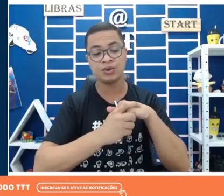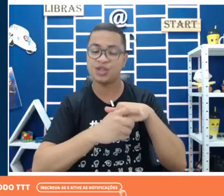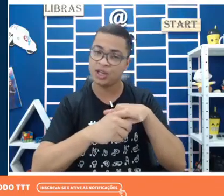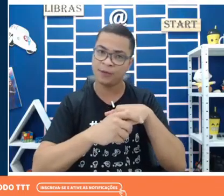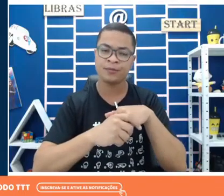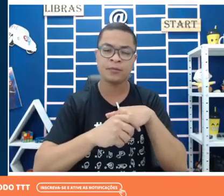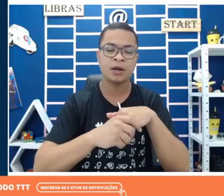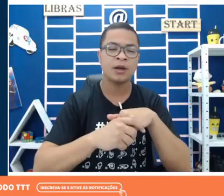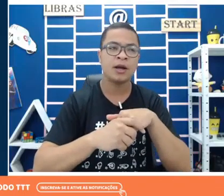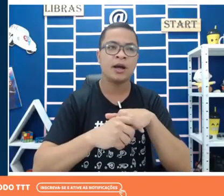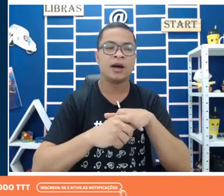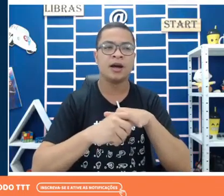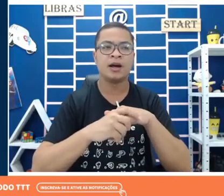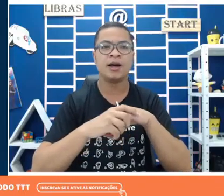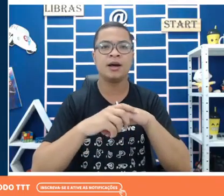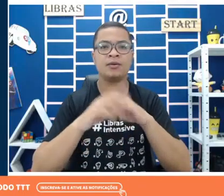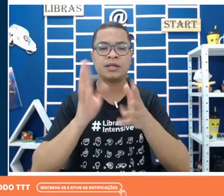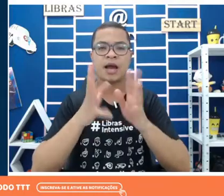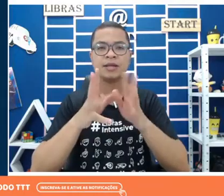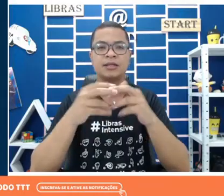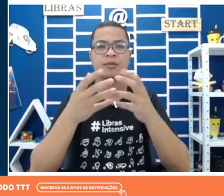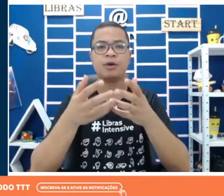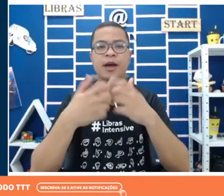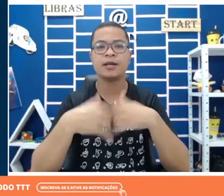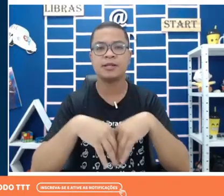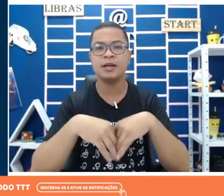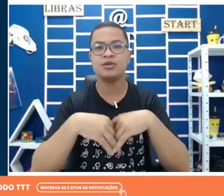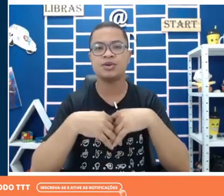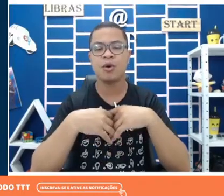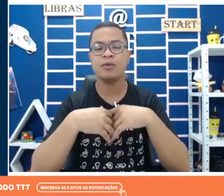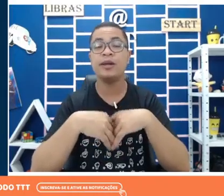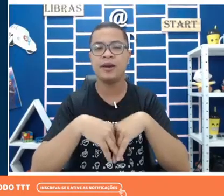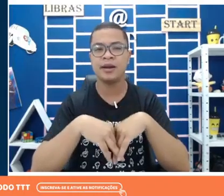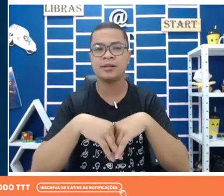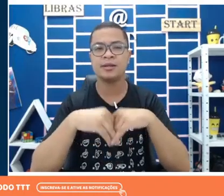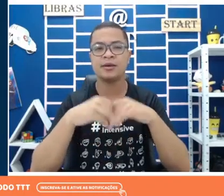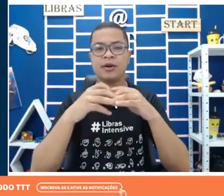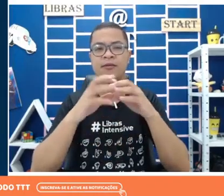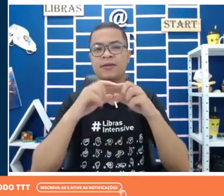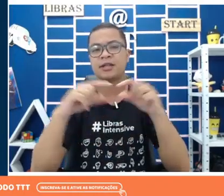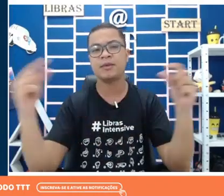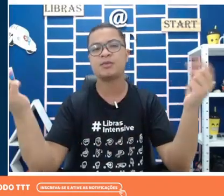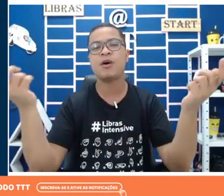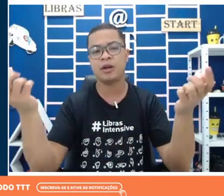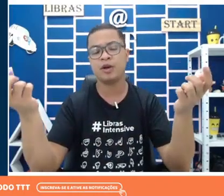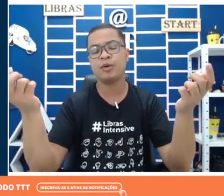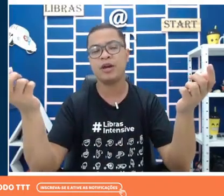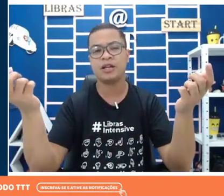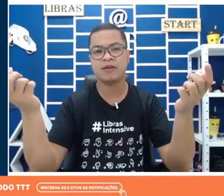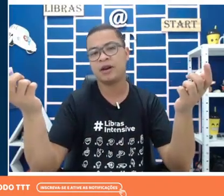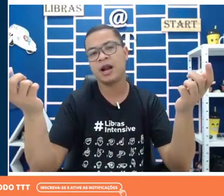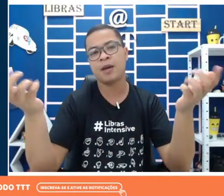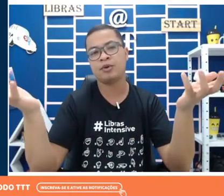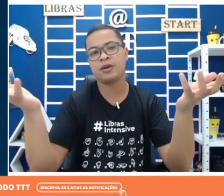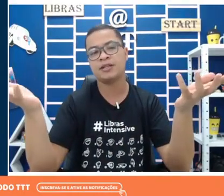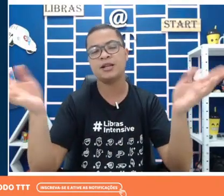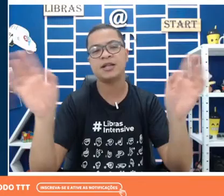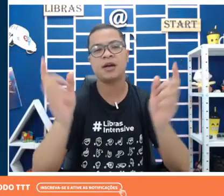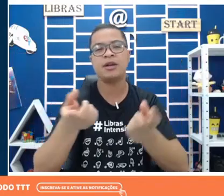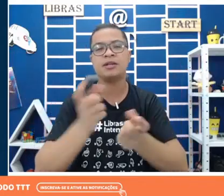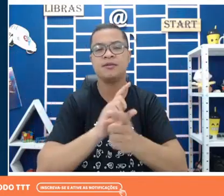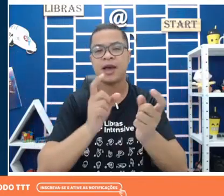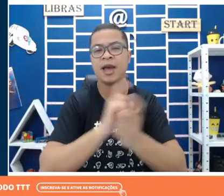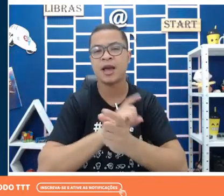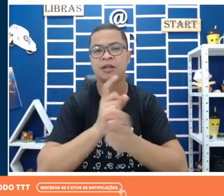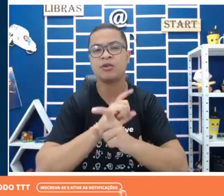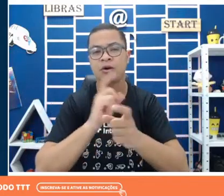Emília Cruz, sim. Os sinais eles são muito parecidos com o inglês, então eles não vão fazer na mesma ordem que o português, vai virar português